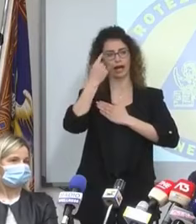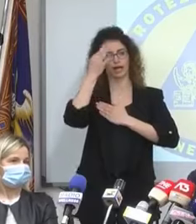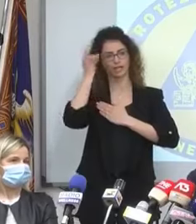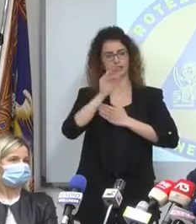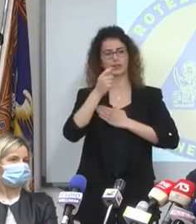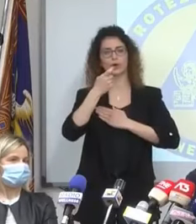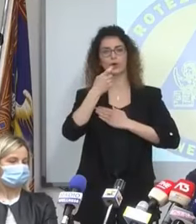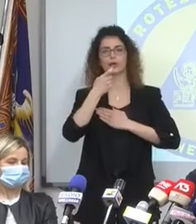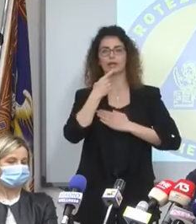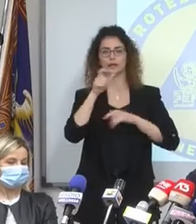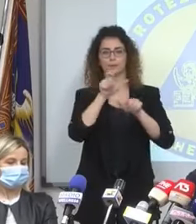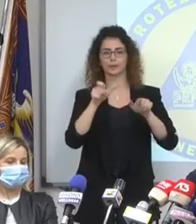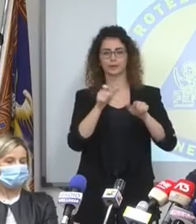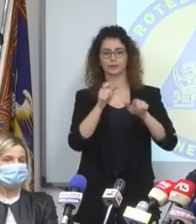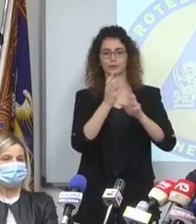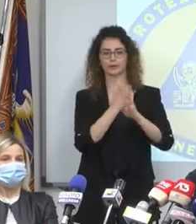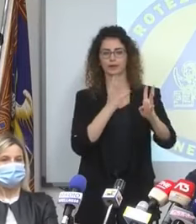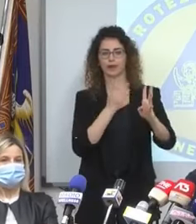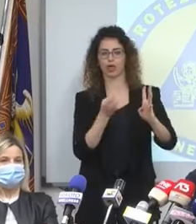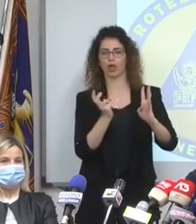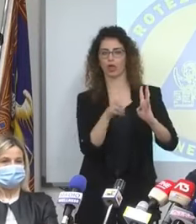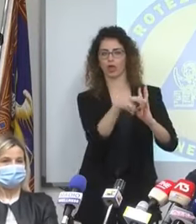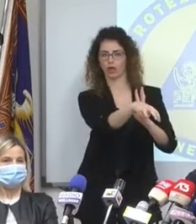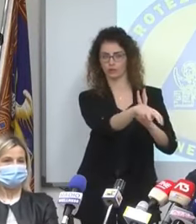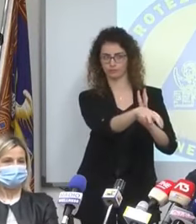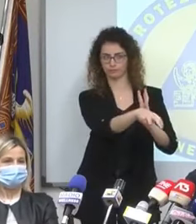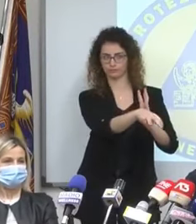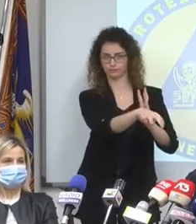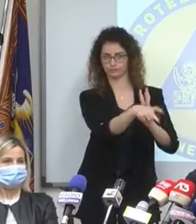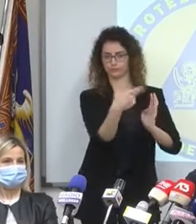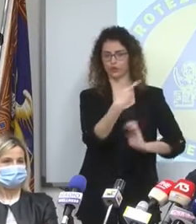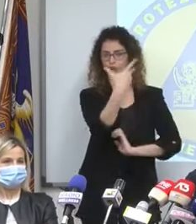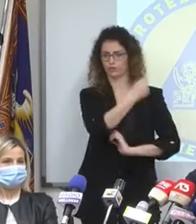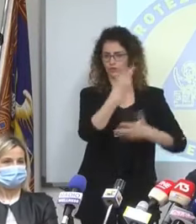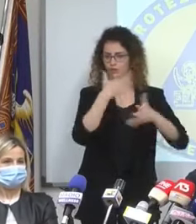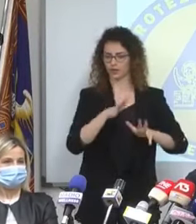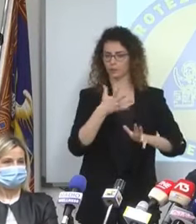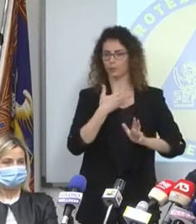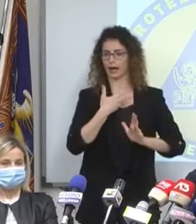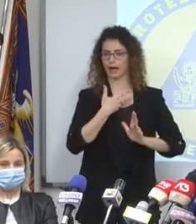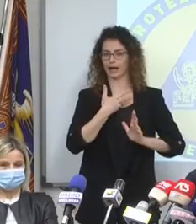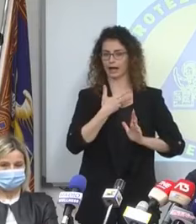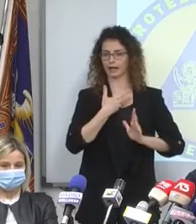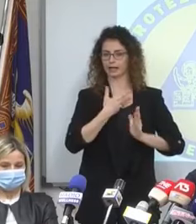saltato la fila, cioè si sono fatti vaccinare pur non avendo titolo